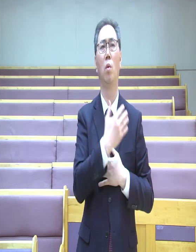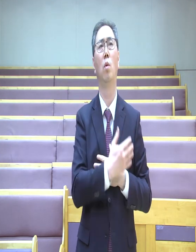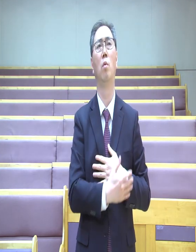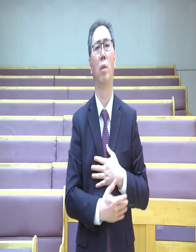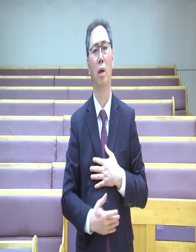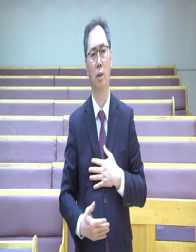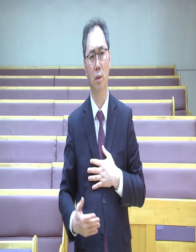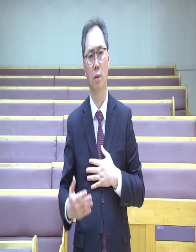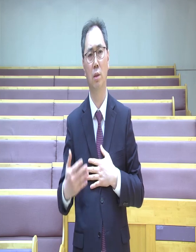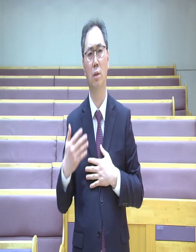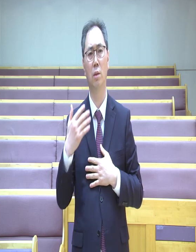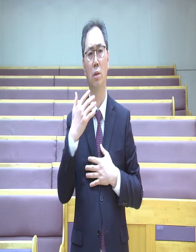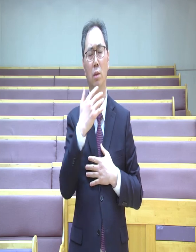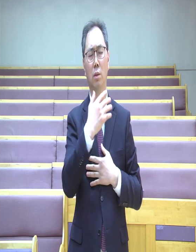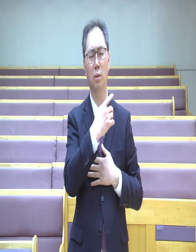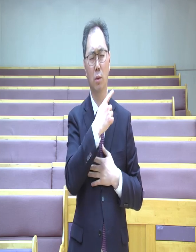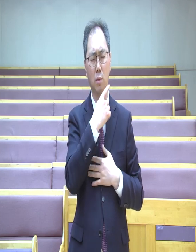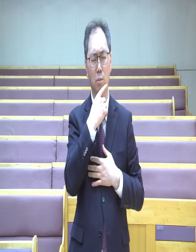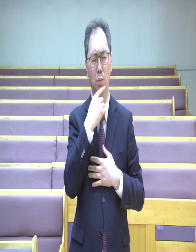가시관